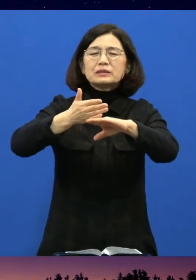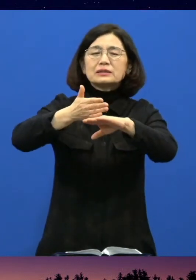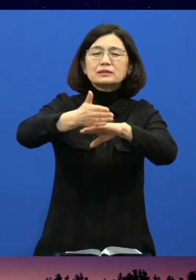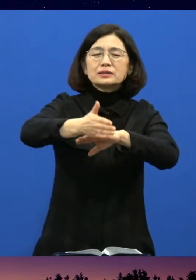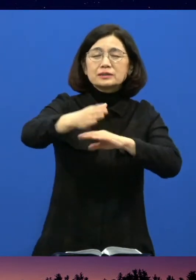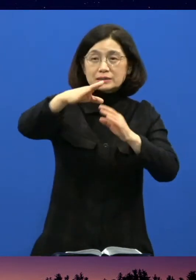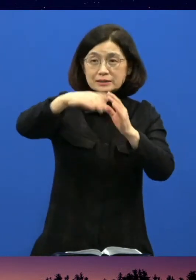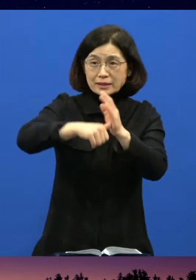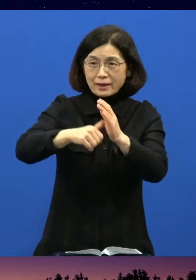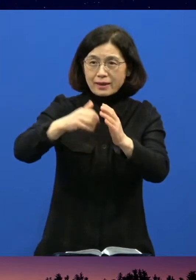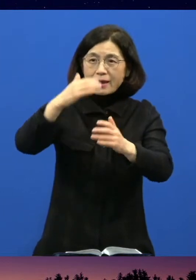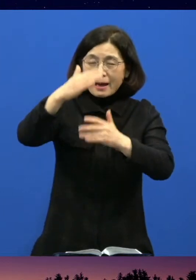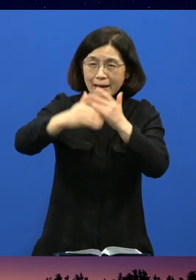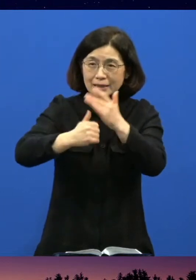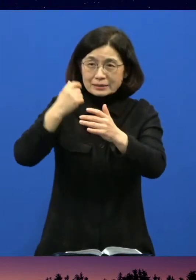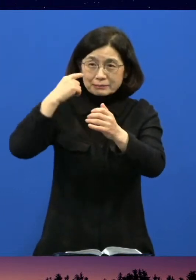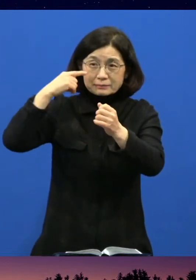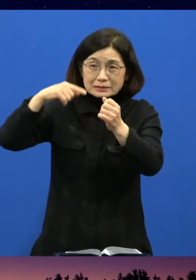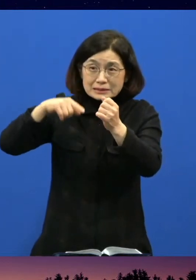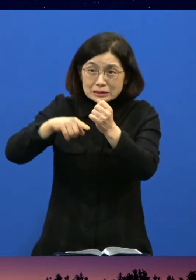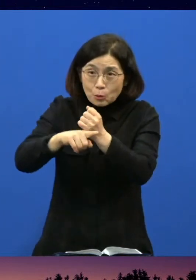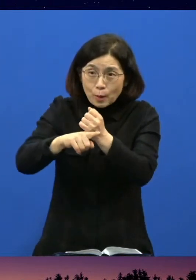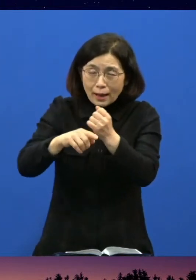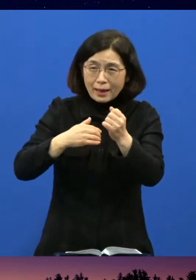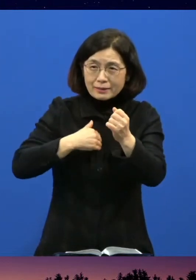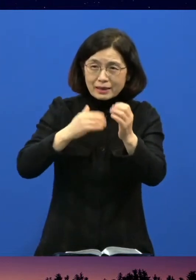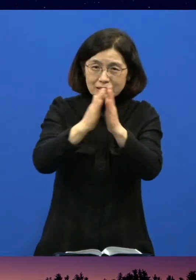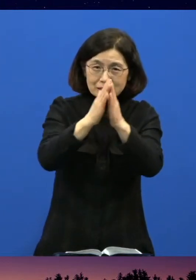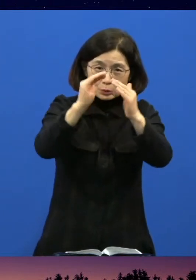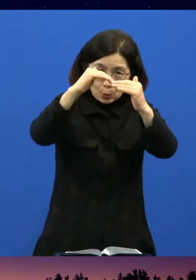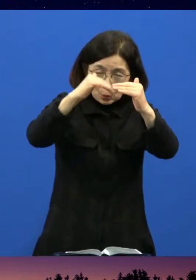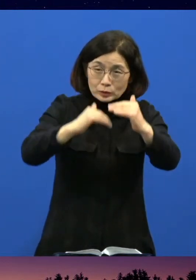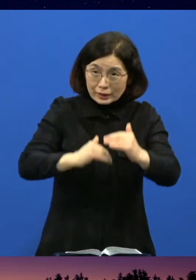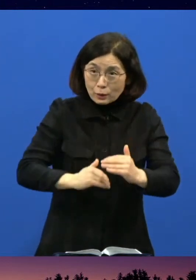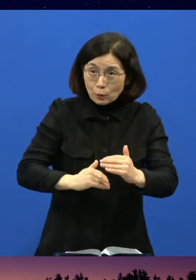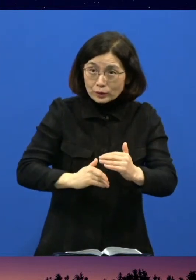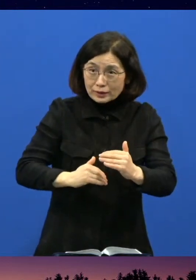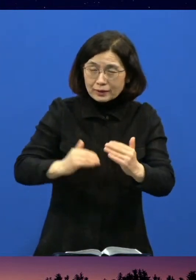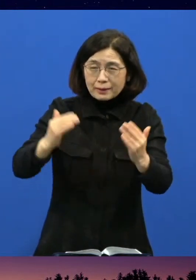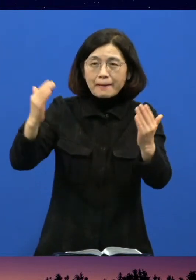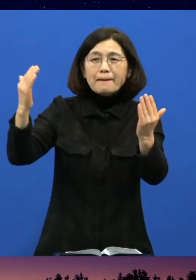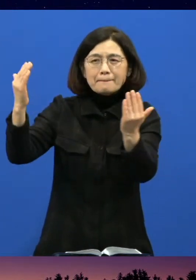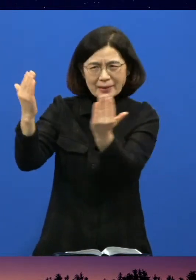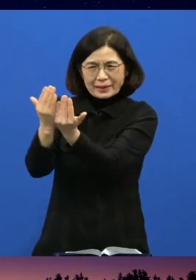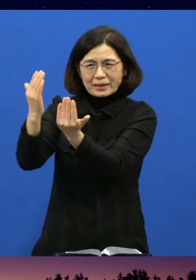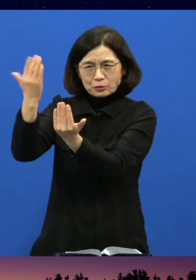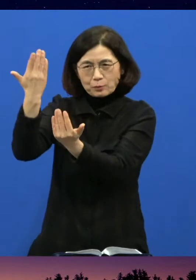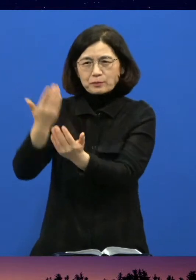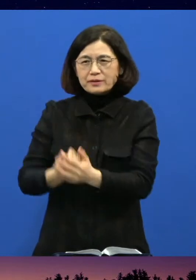여러분, 우리의 기도 가운데 잘못된 기도 참 많이 있어요. 잘못된 기도를 많이 해요.